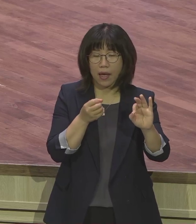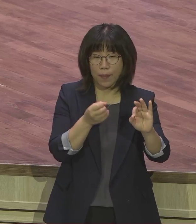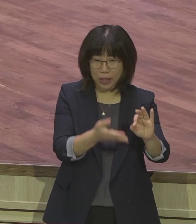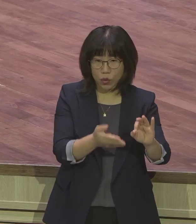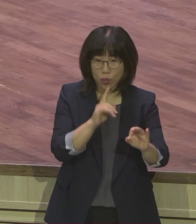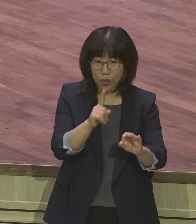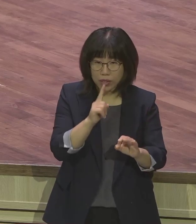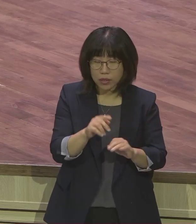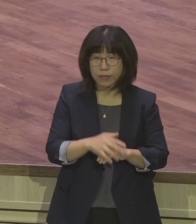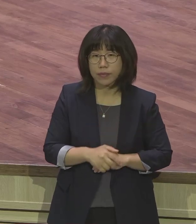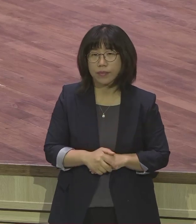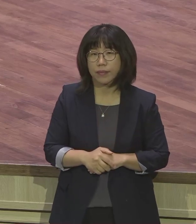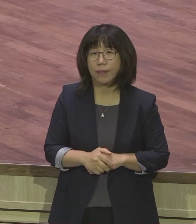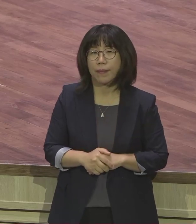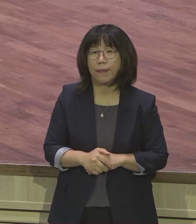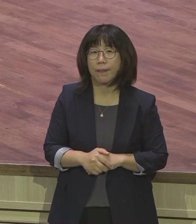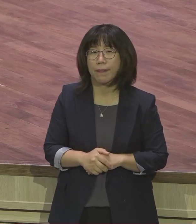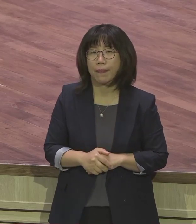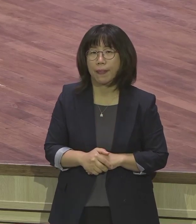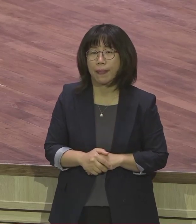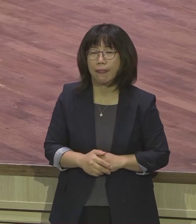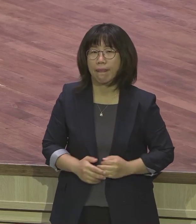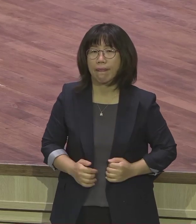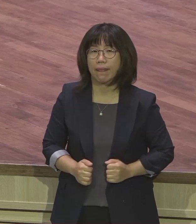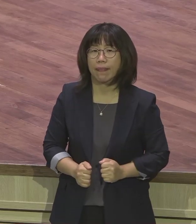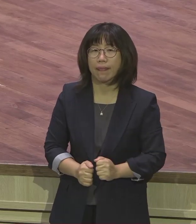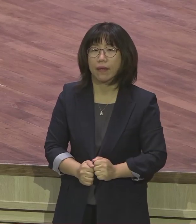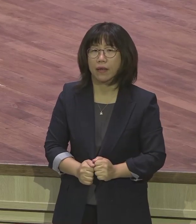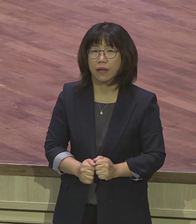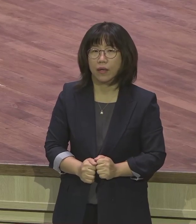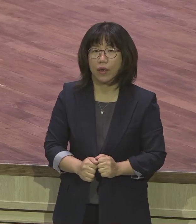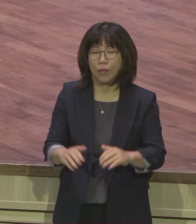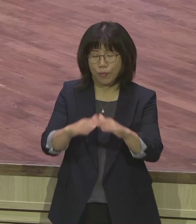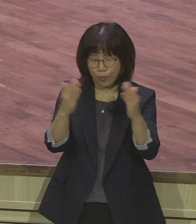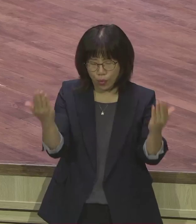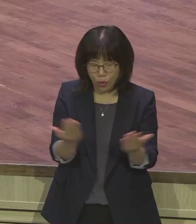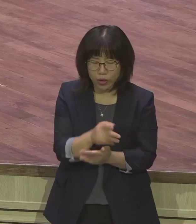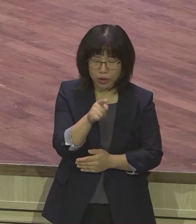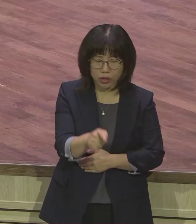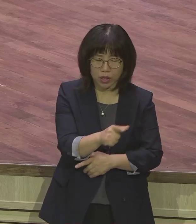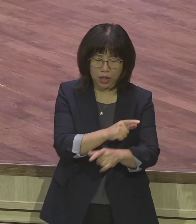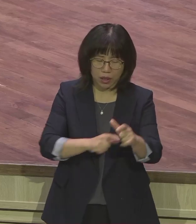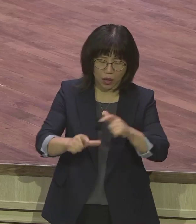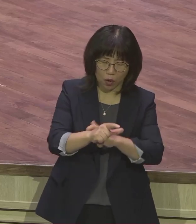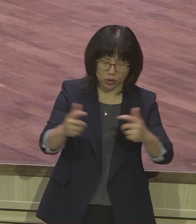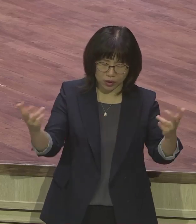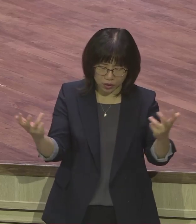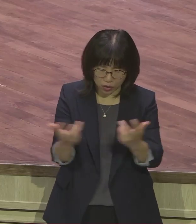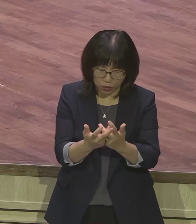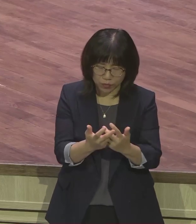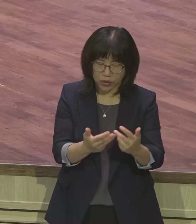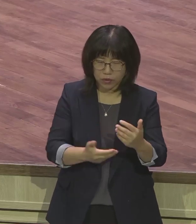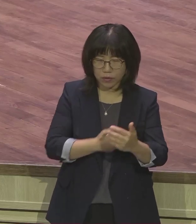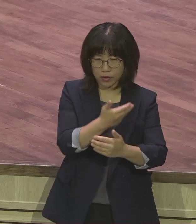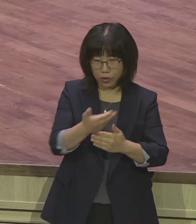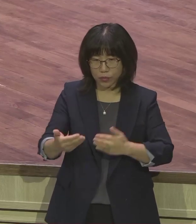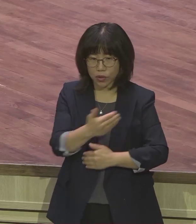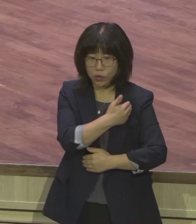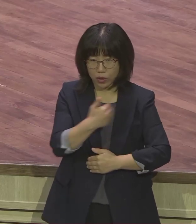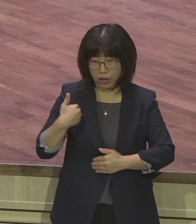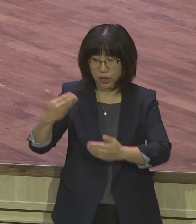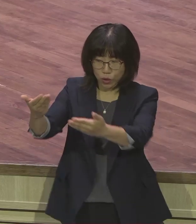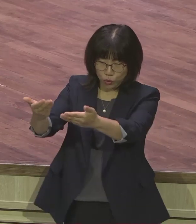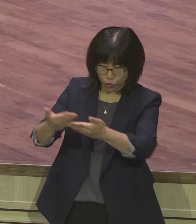모든 것에 더 넘치도록 능히 하실 분이 바로 하나님이시다 우리 생각하고